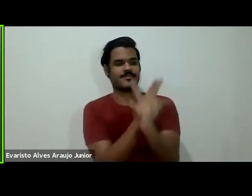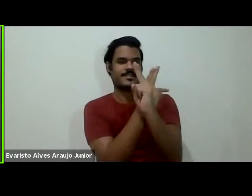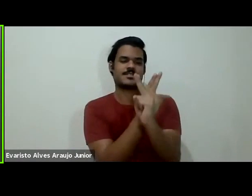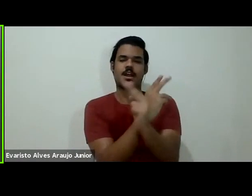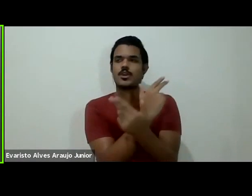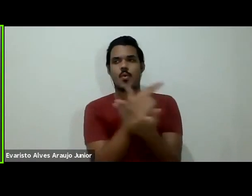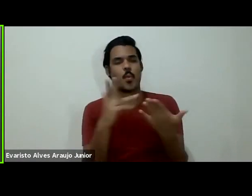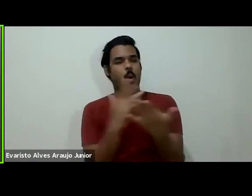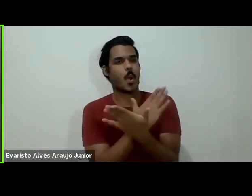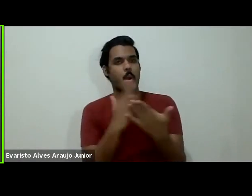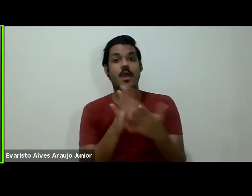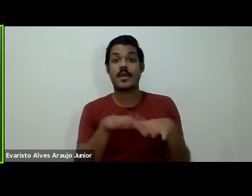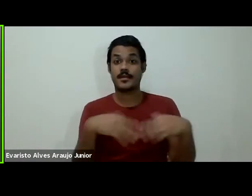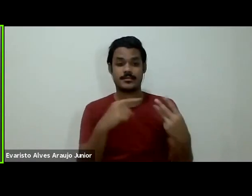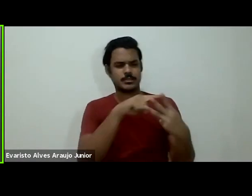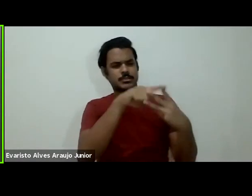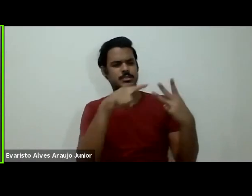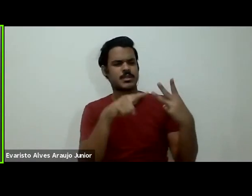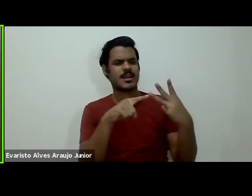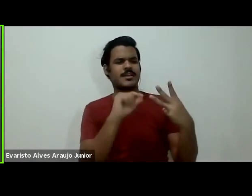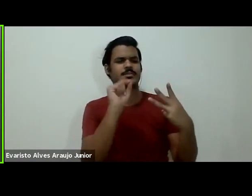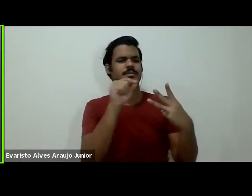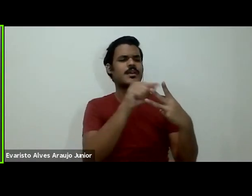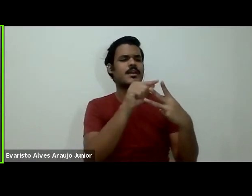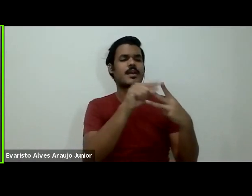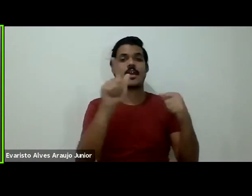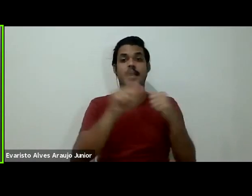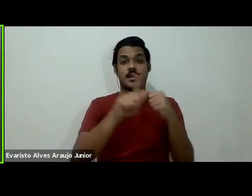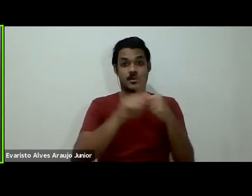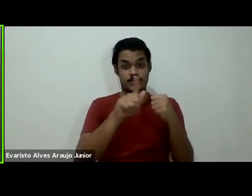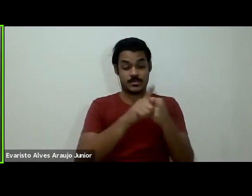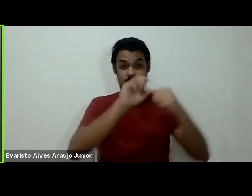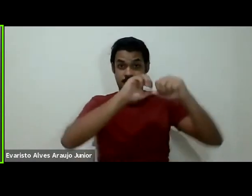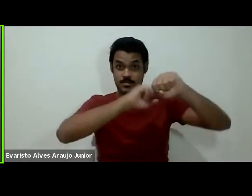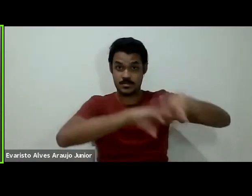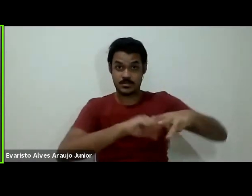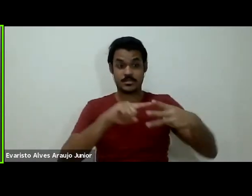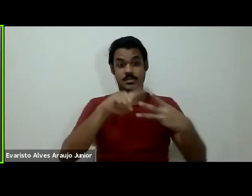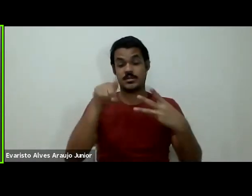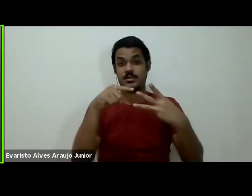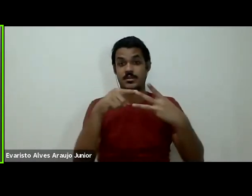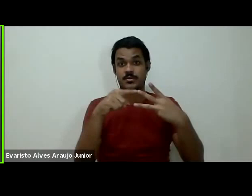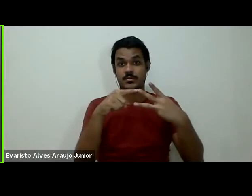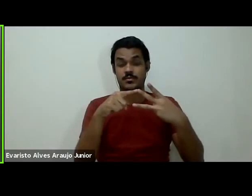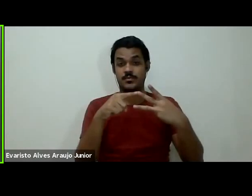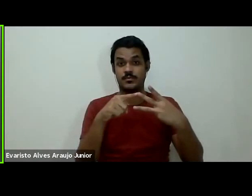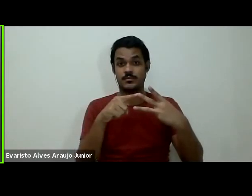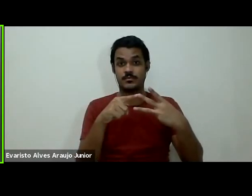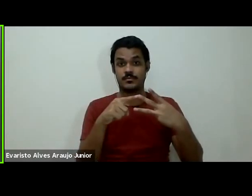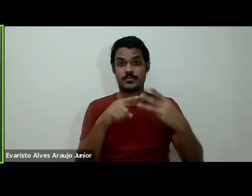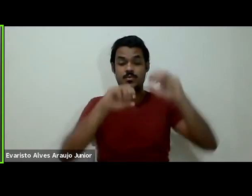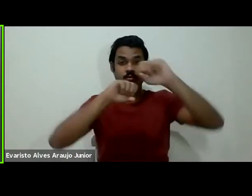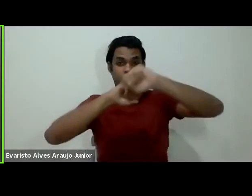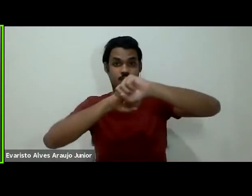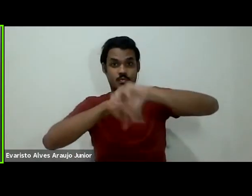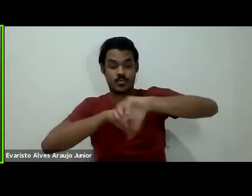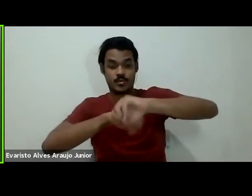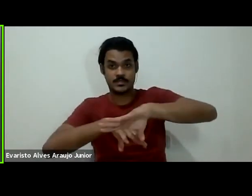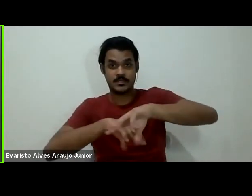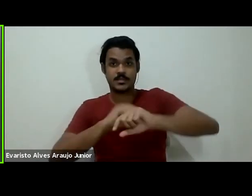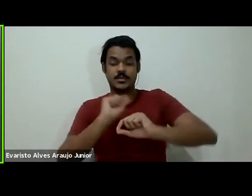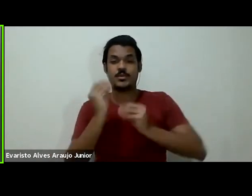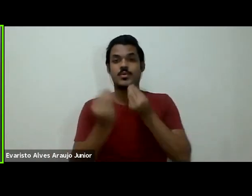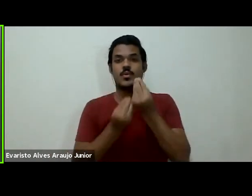sabemos que existe 3. Então, é a graduação, que é o ensino, né? O ensino também,